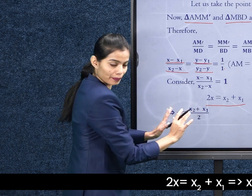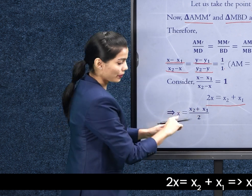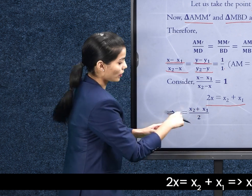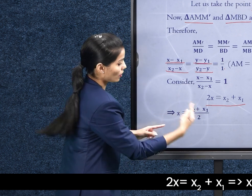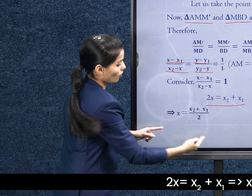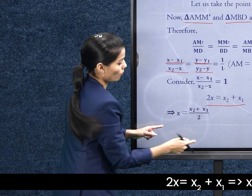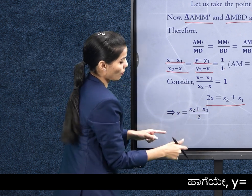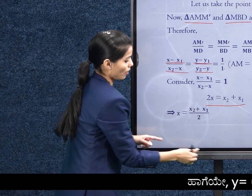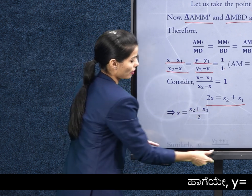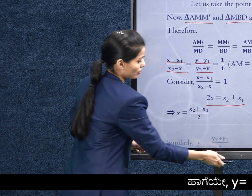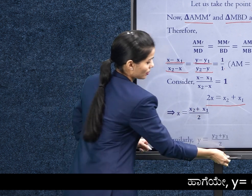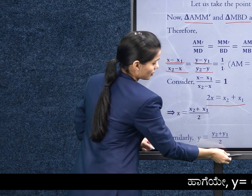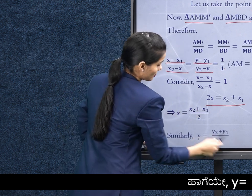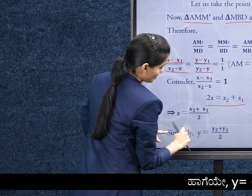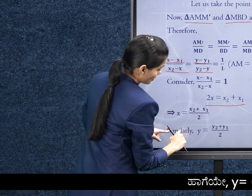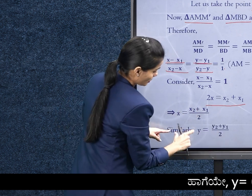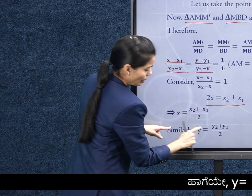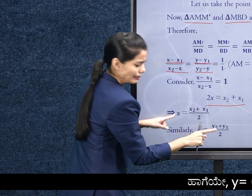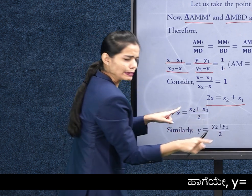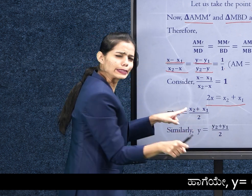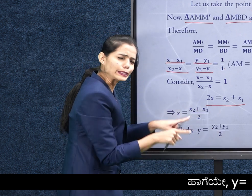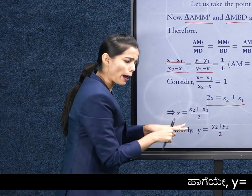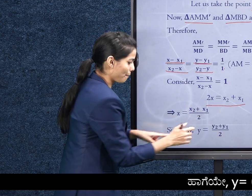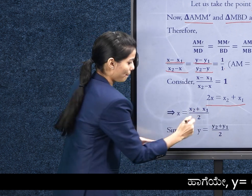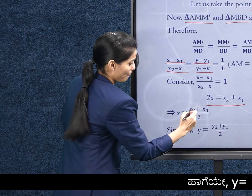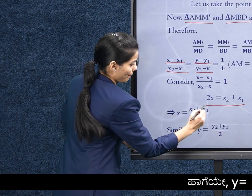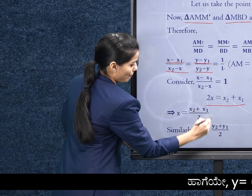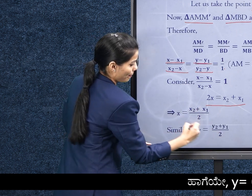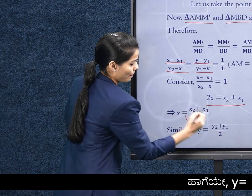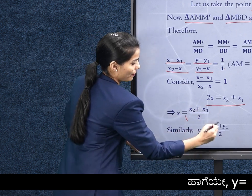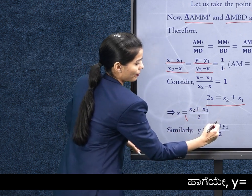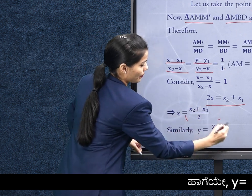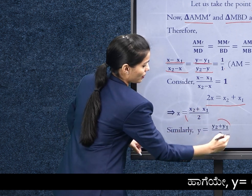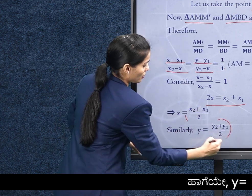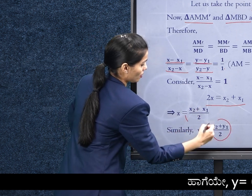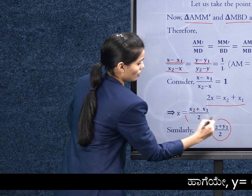ಬೈ 2. ಹಾಗೆಯೇ y ಇಸ್ ಈಕ್ವಲ್ ಟು y2 ಪ್ಲಸ್ y1 ಬೈ 2.